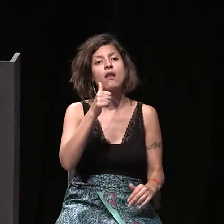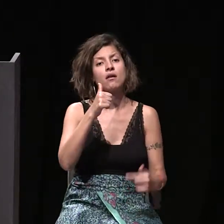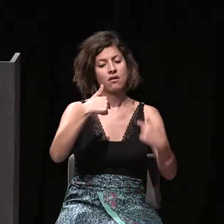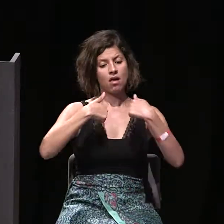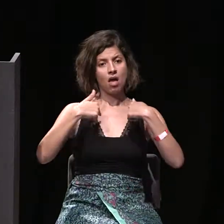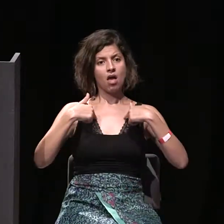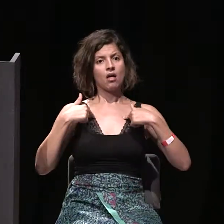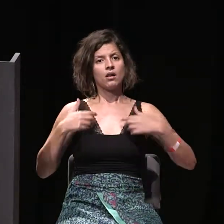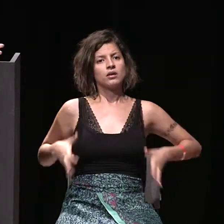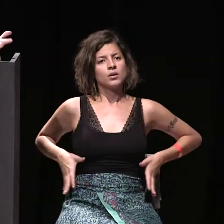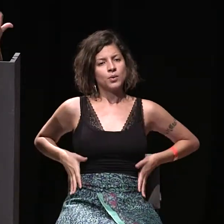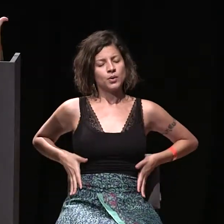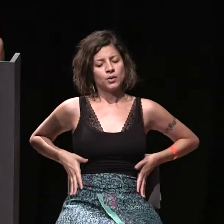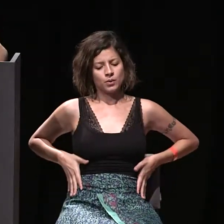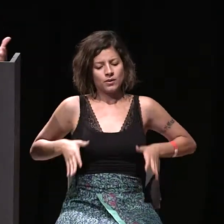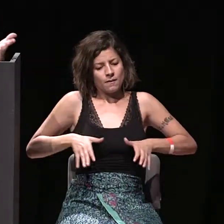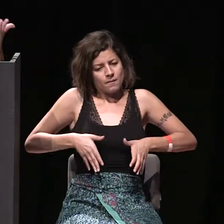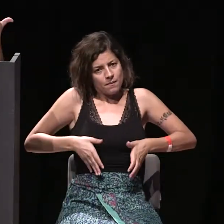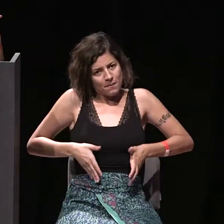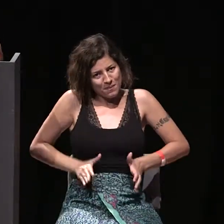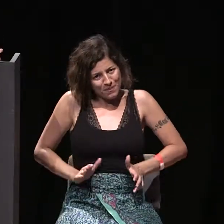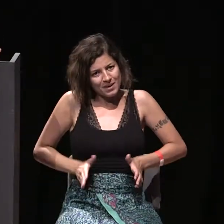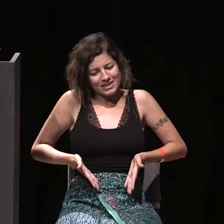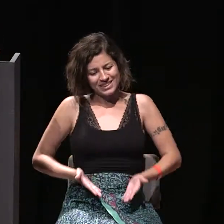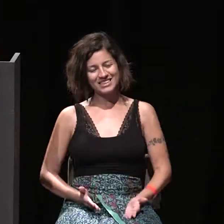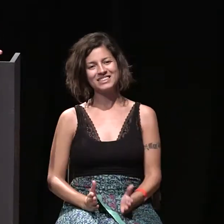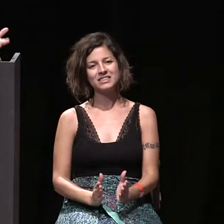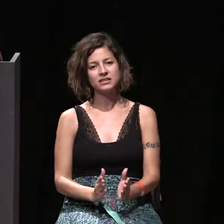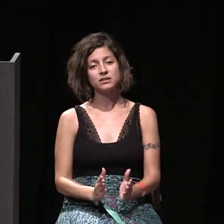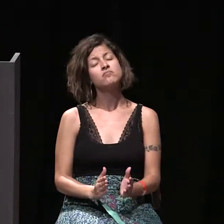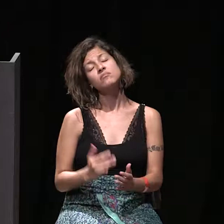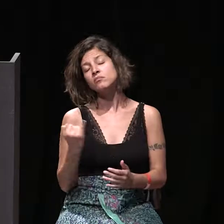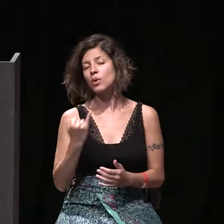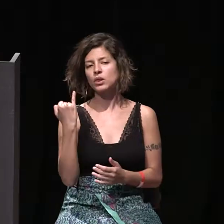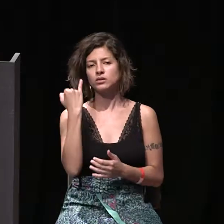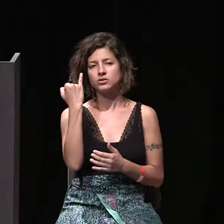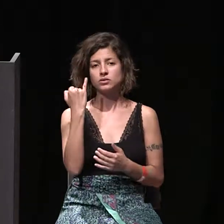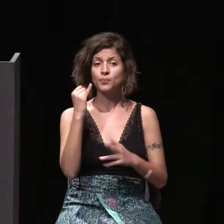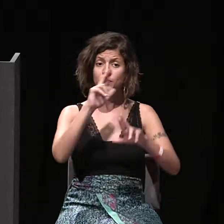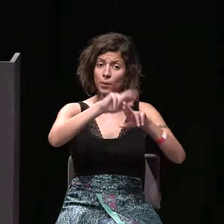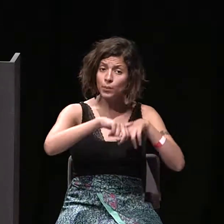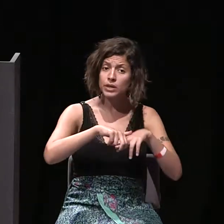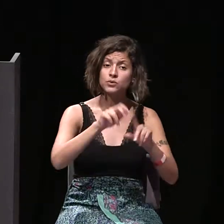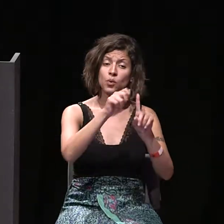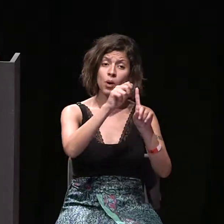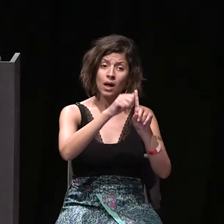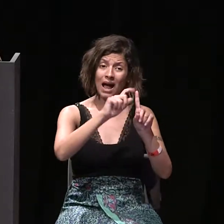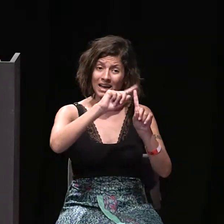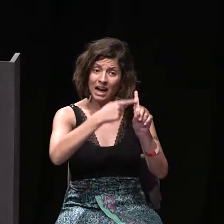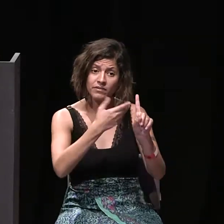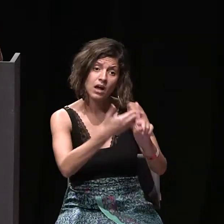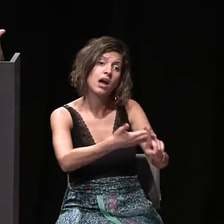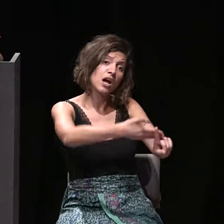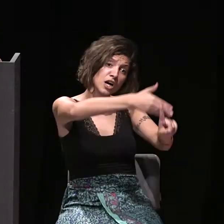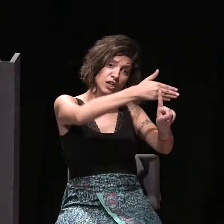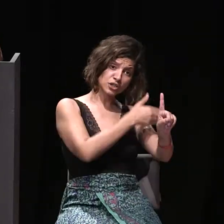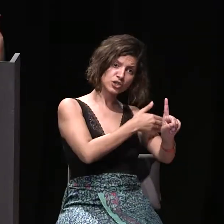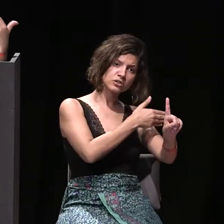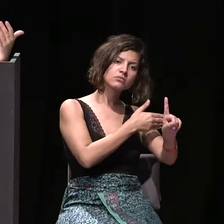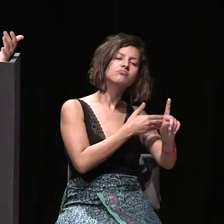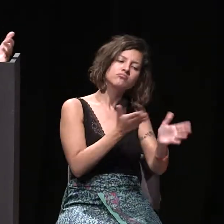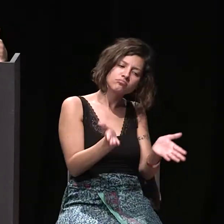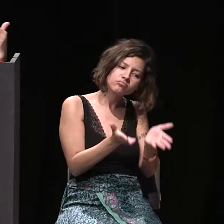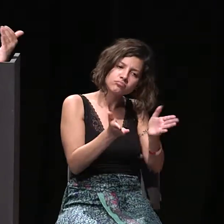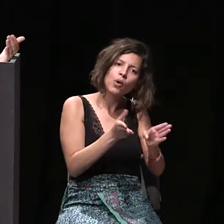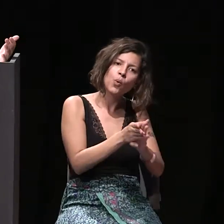toda a diferença, né? Então, a gente inicia isso lá no pré-natal, garante isso na assistência ao parto e também no pós-parto